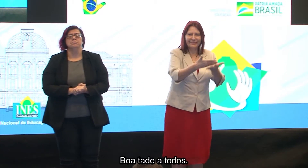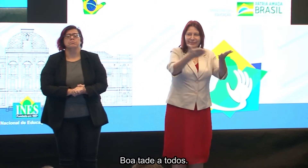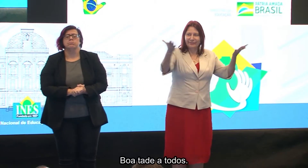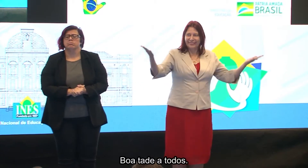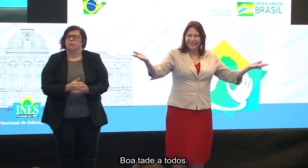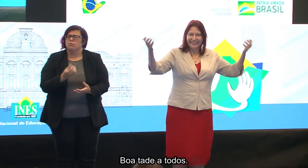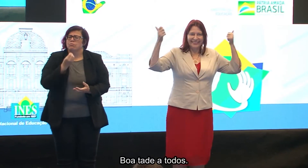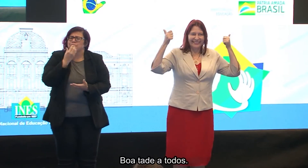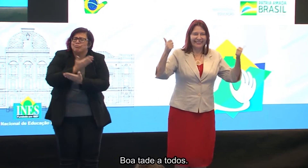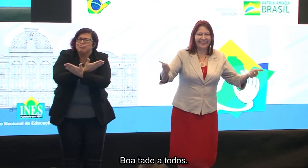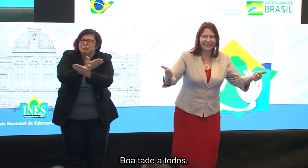Boa tarde a todos.